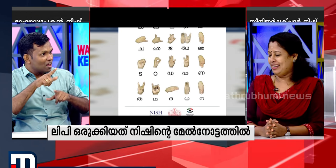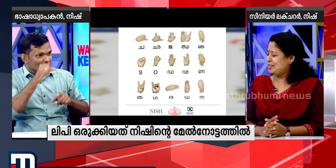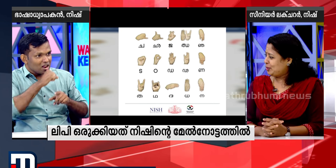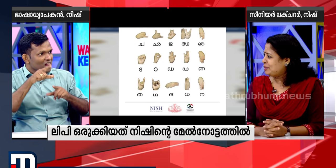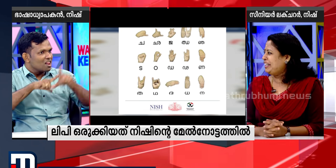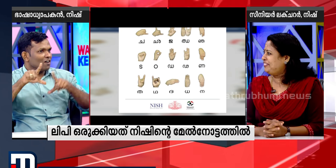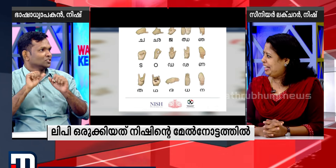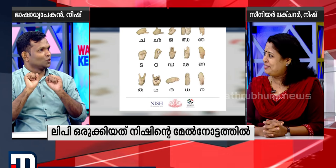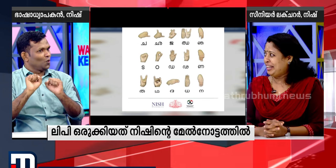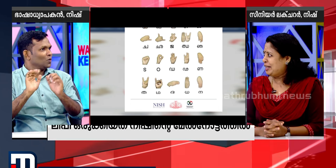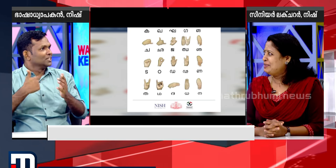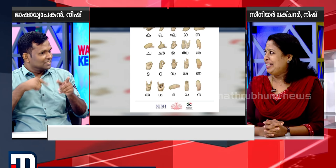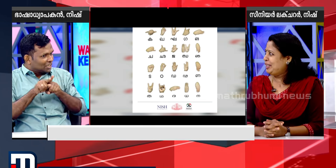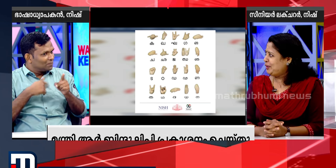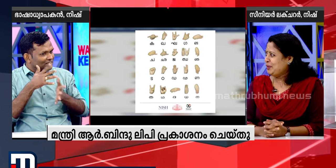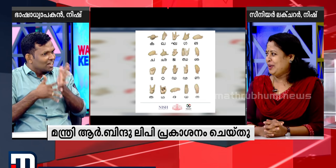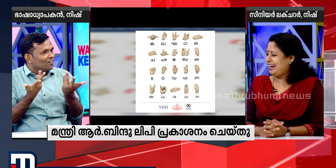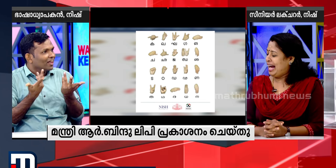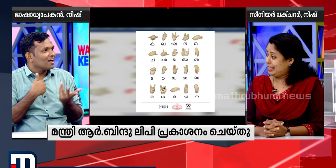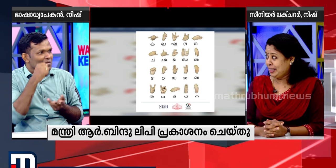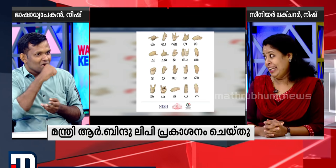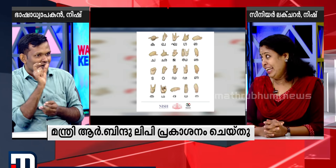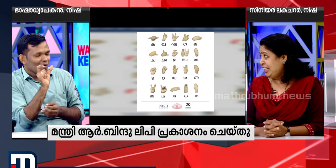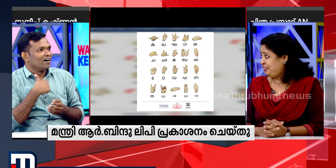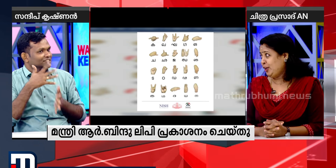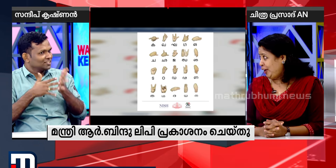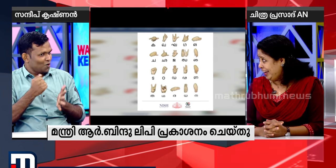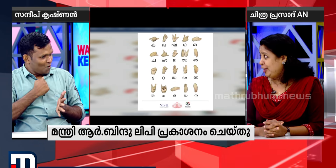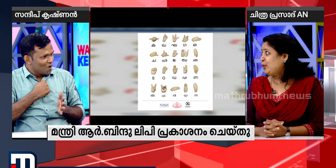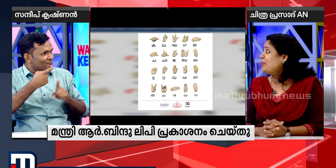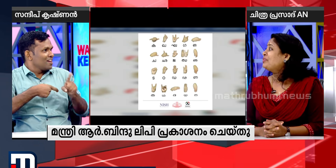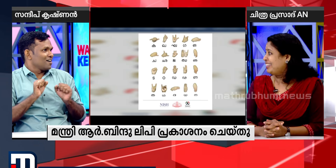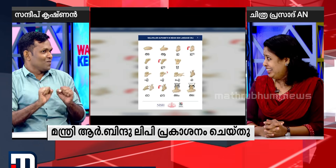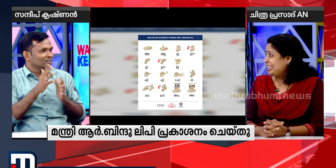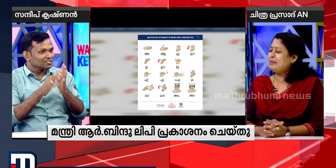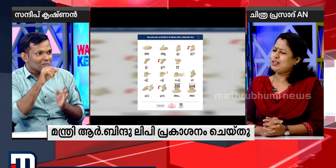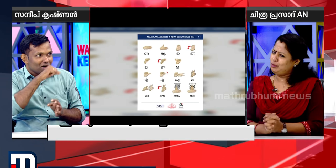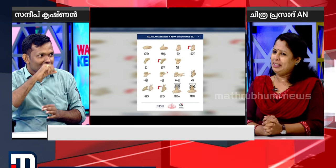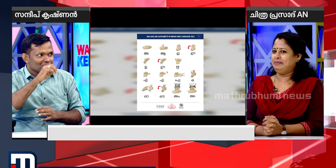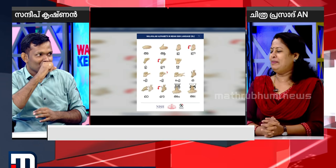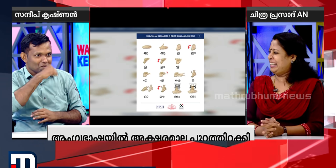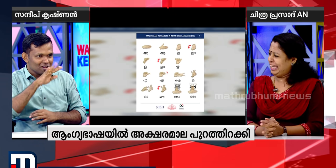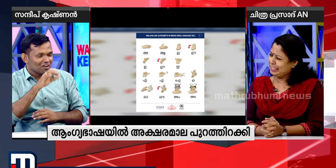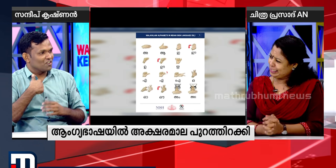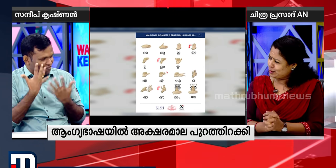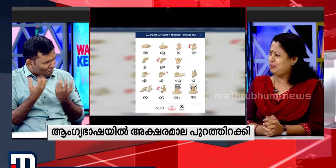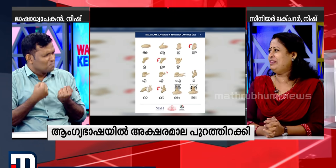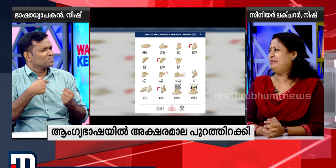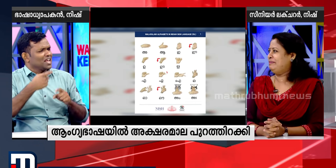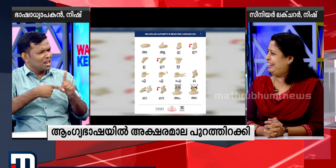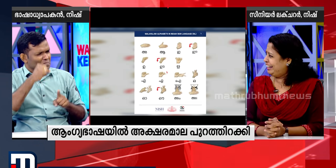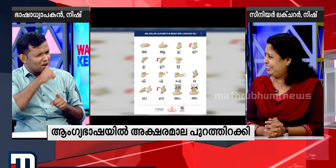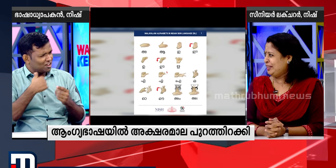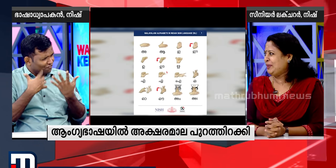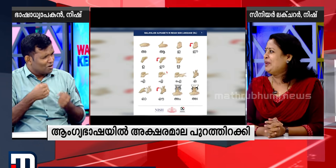അപ്പം സ്വന്തമായിട്ട് വേണം എന്നൊരു ആഗ്രഹം എല്ലാ ഡെഫിനും ഉണ്ടായിരുന്നു നമ്മുടെ സ്വന്തം നമ്മുടെ കേരളത്തിൻ്റെ